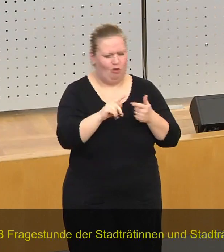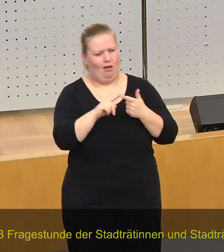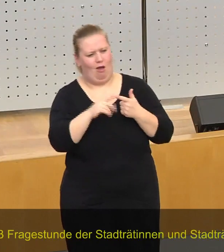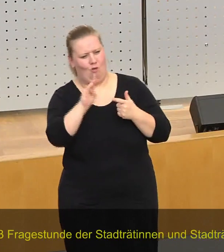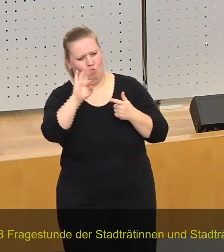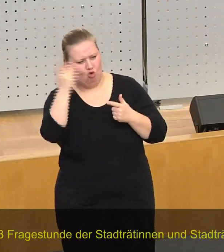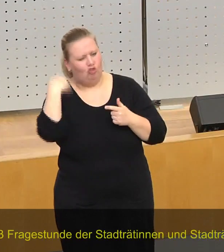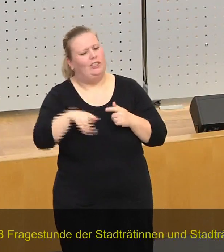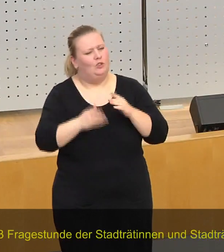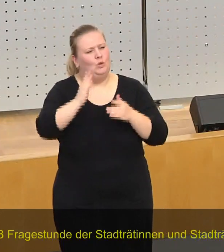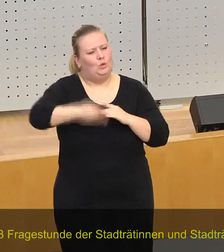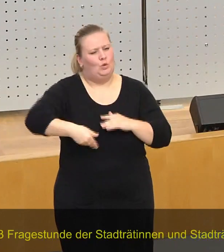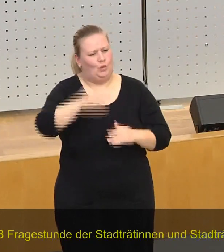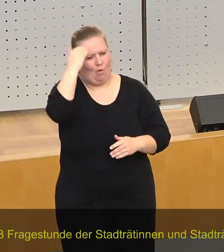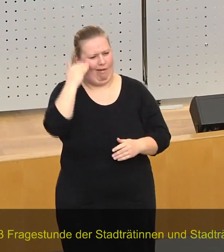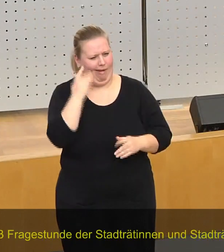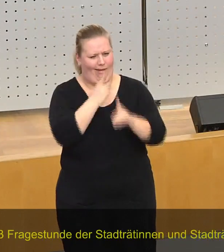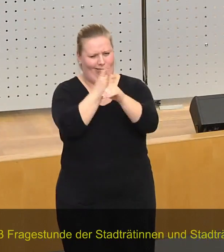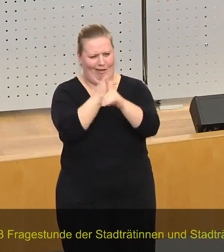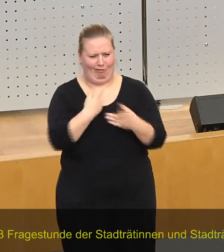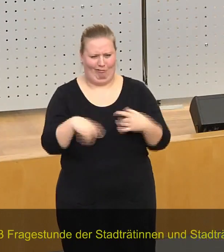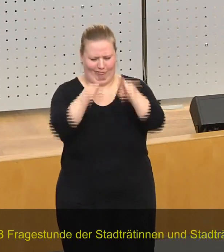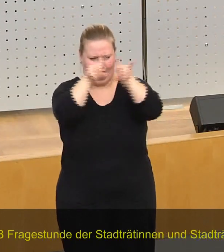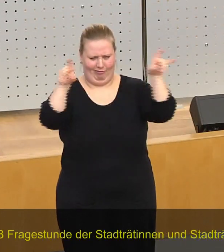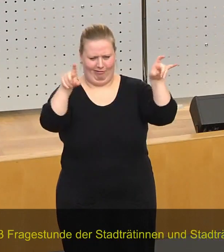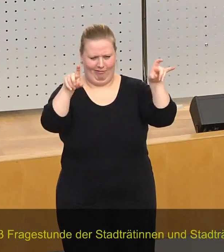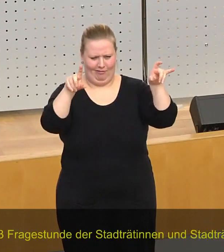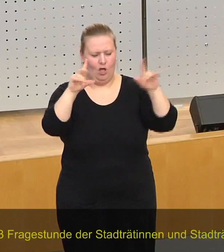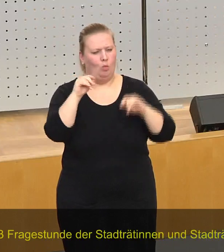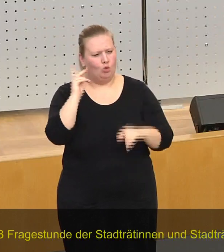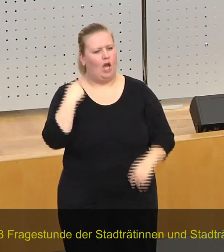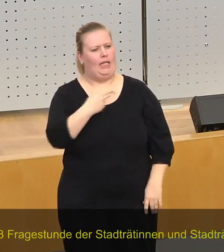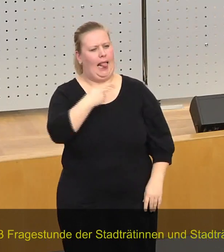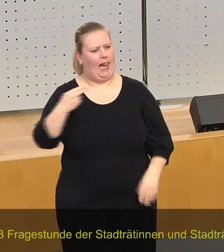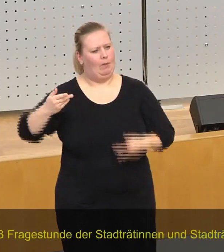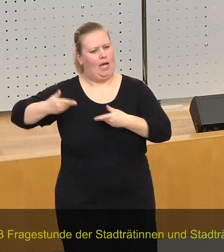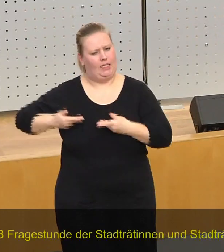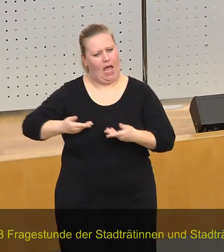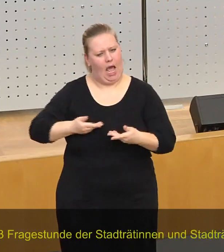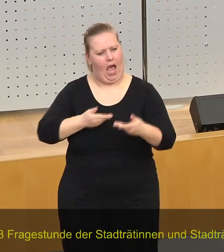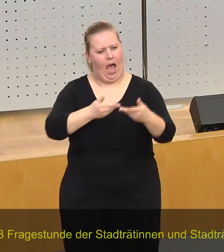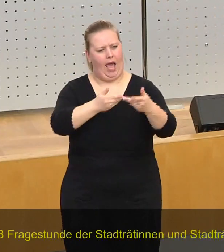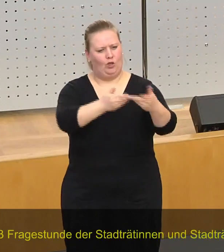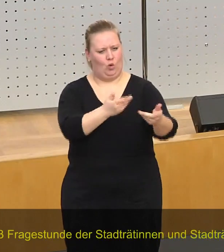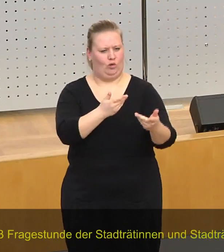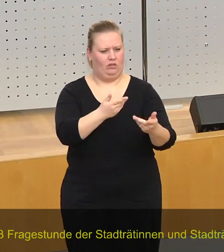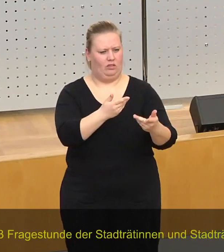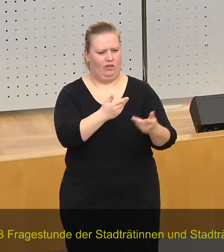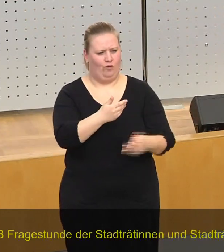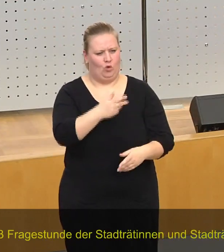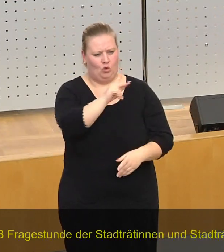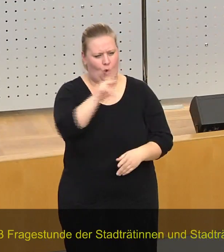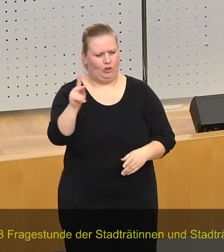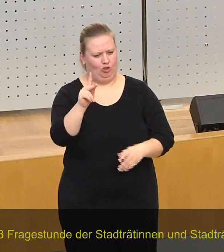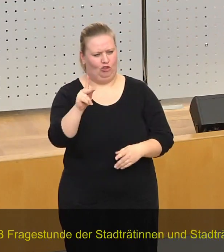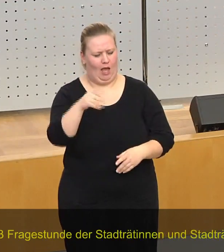Konferenz in Südkorea. Und erklärt wird das Ganze mit, eingeladen wurde Hilbert von der koreanischen Staatspräsidentin Park